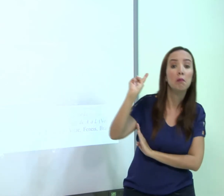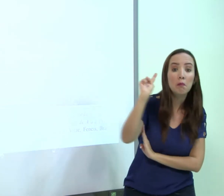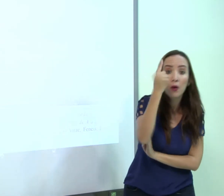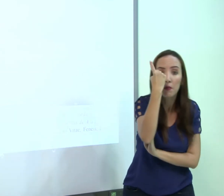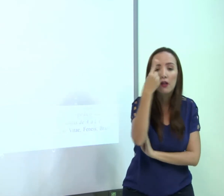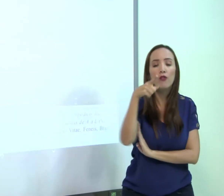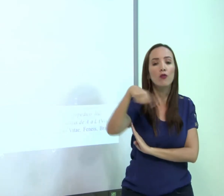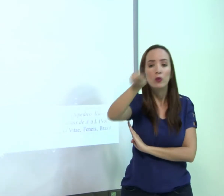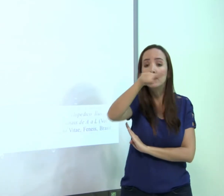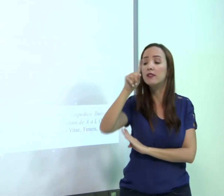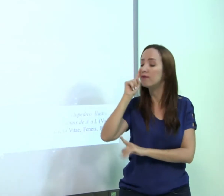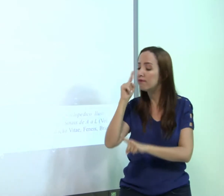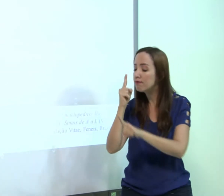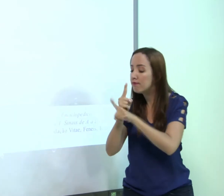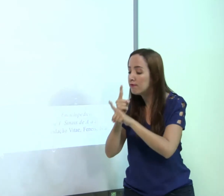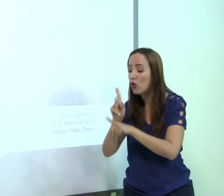outro. Primeiro,